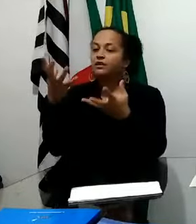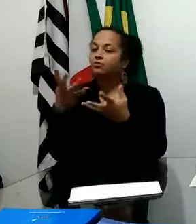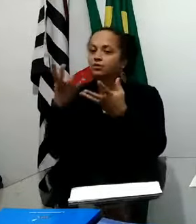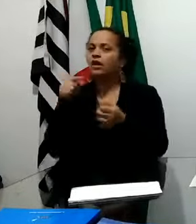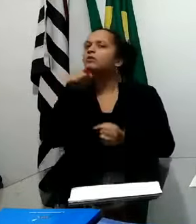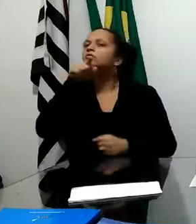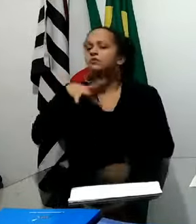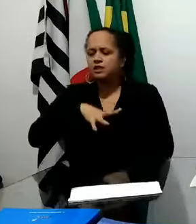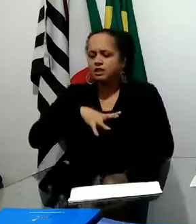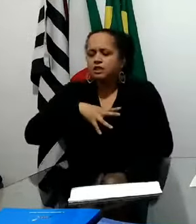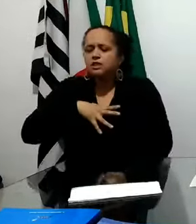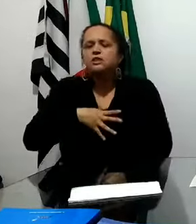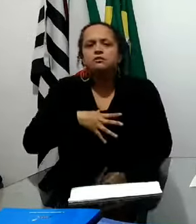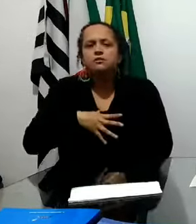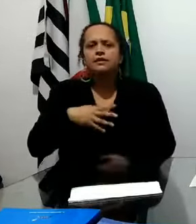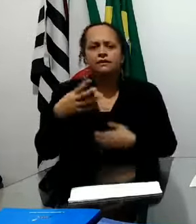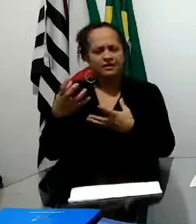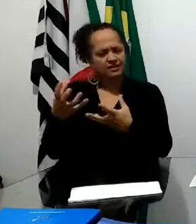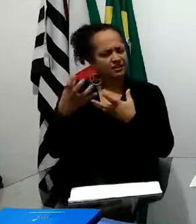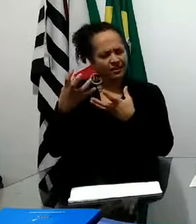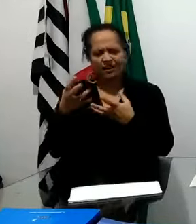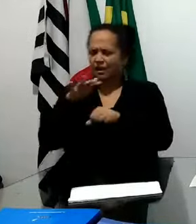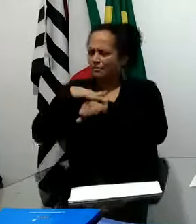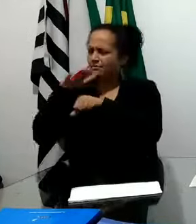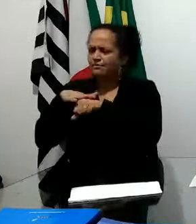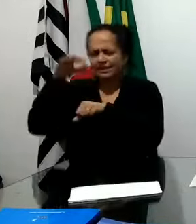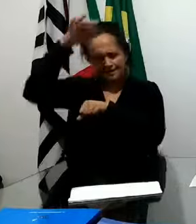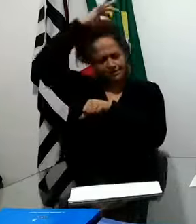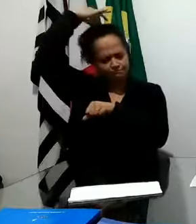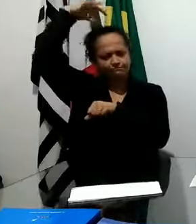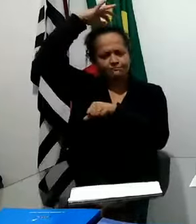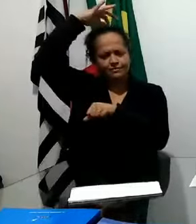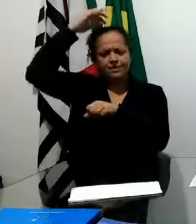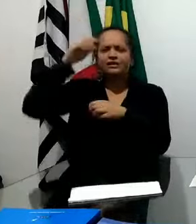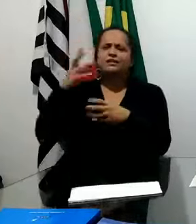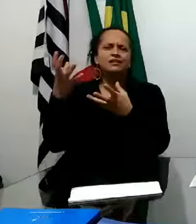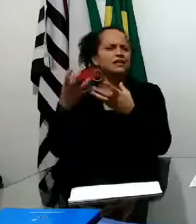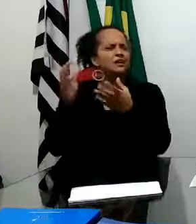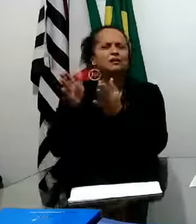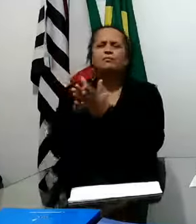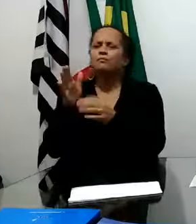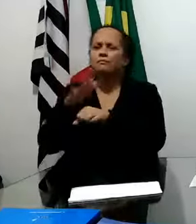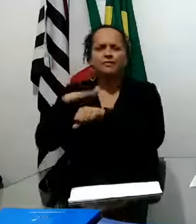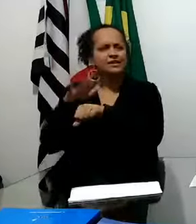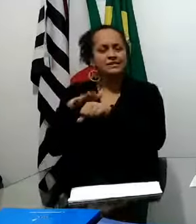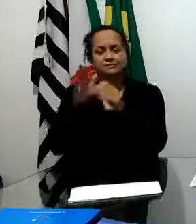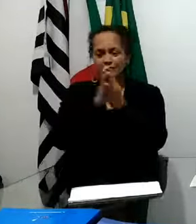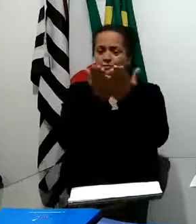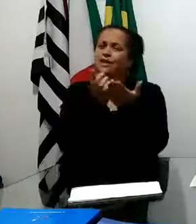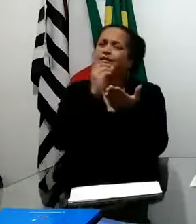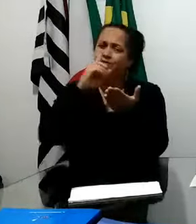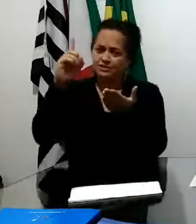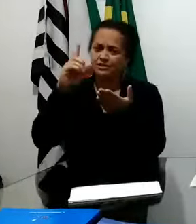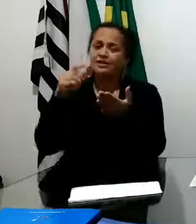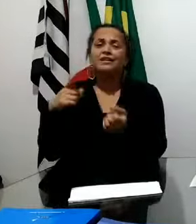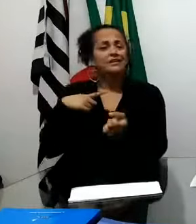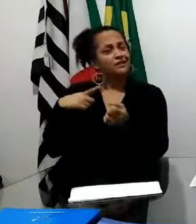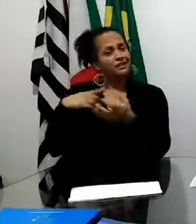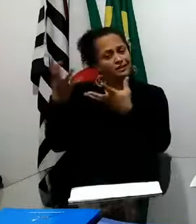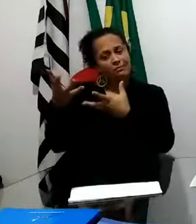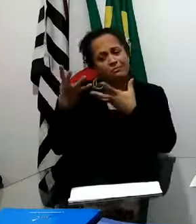a se relacionar mais com o Espírito Santo, meditar mais na palavra, ter momentos de louvor, adoração e ações de